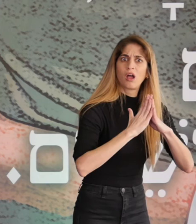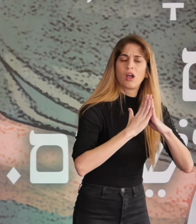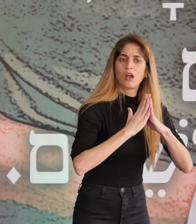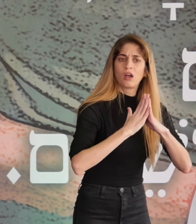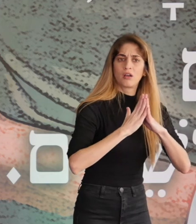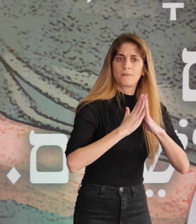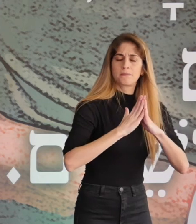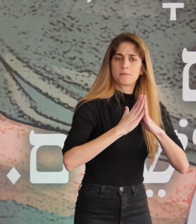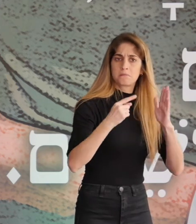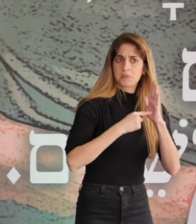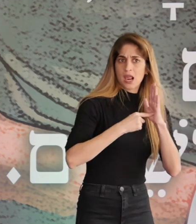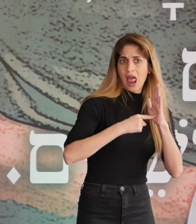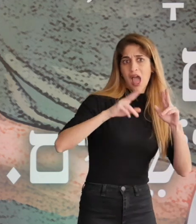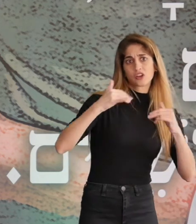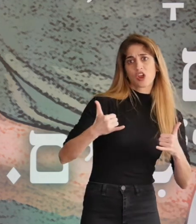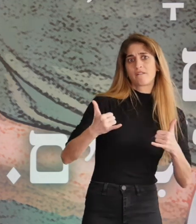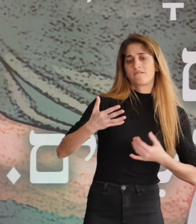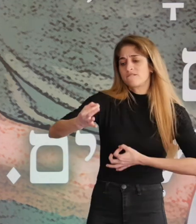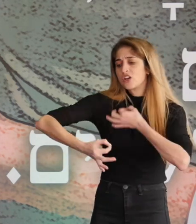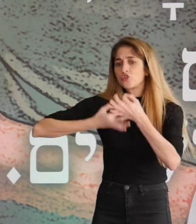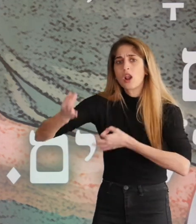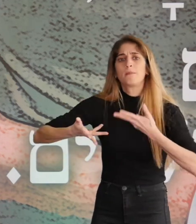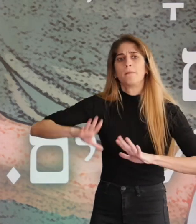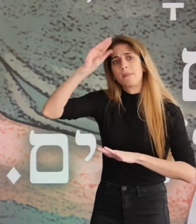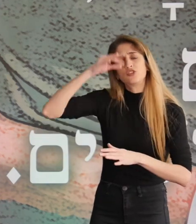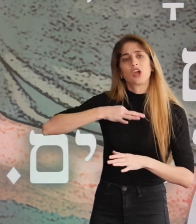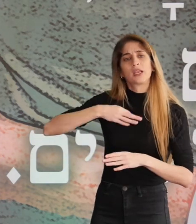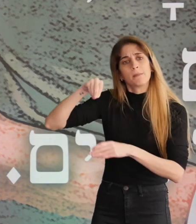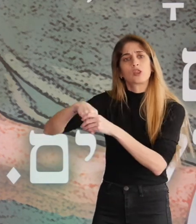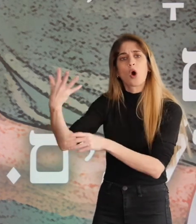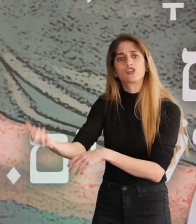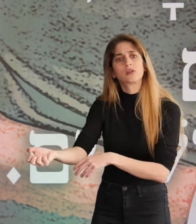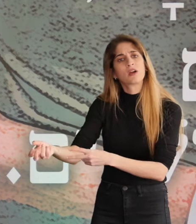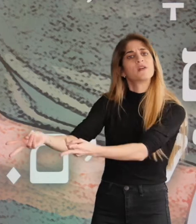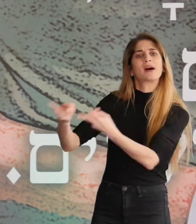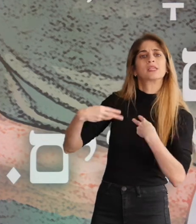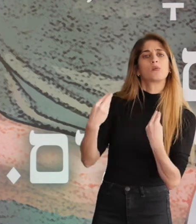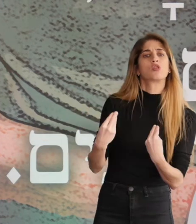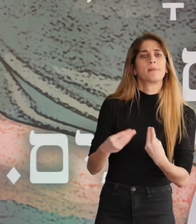הולכים לתשאל אותו בג'יפ ויחזירו אותו בתוך זמן קצר.